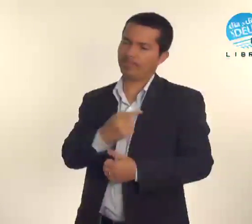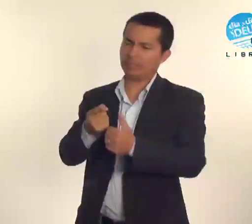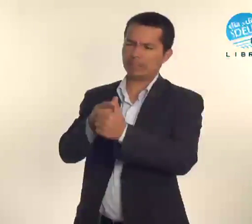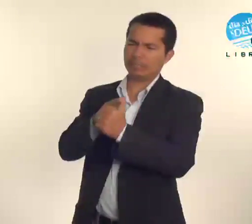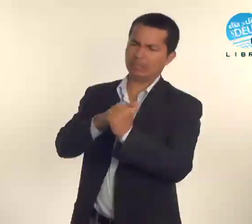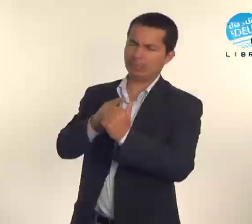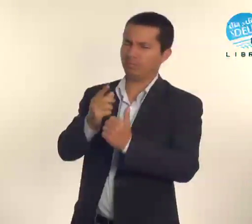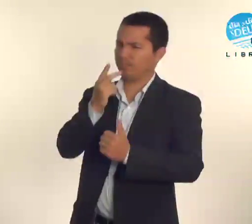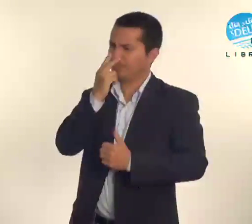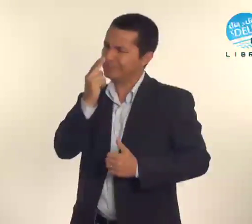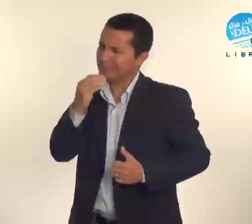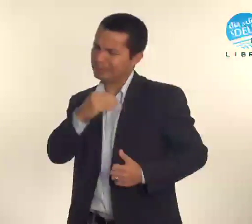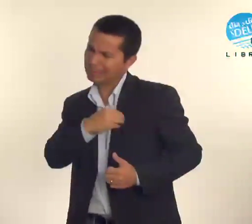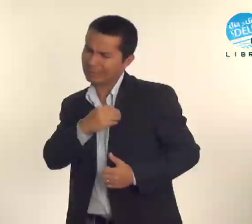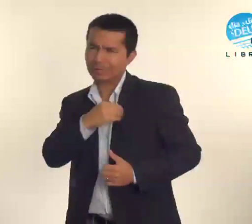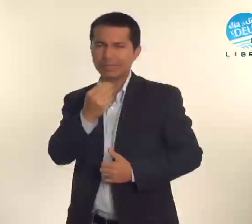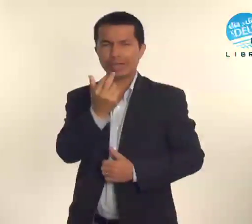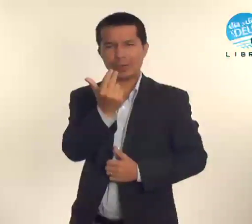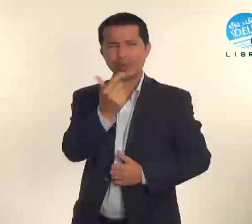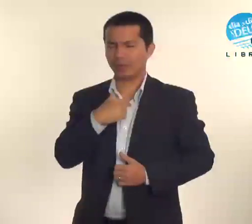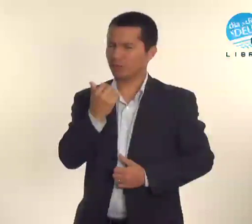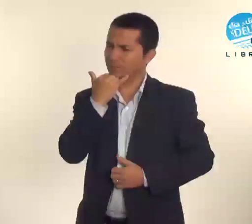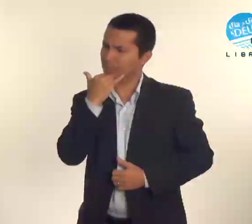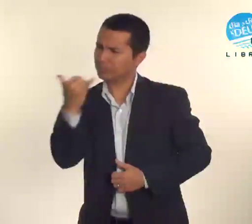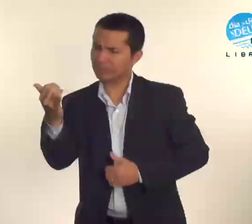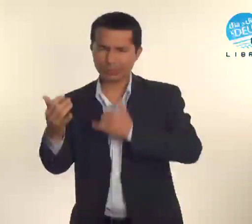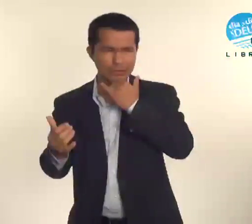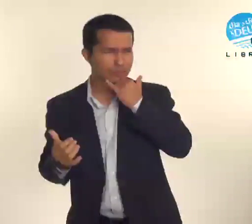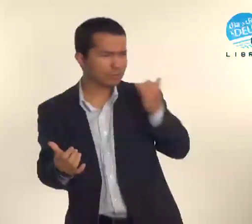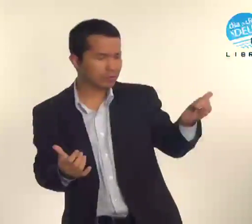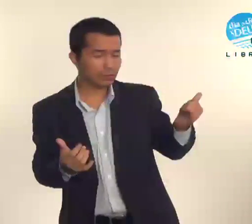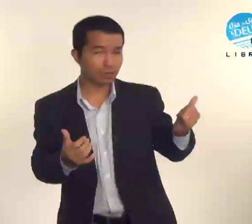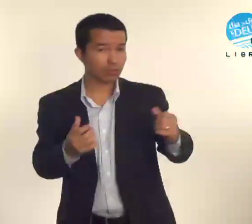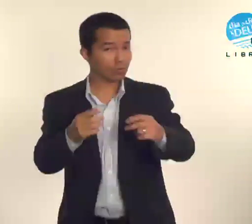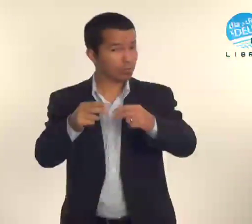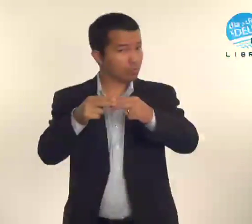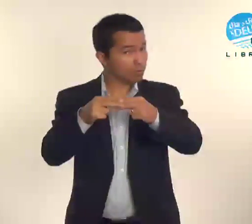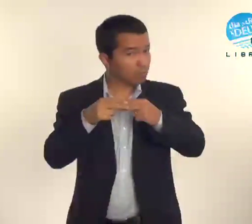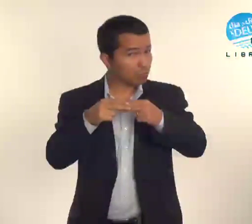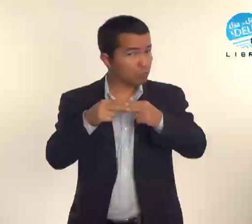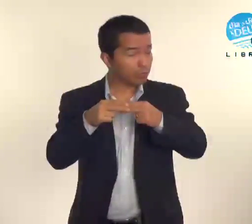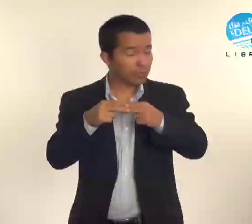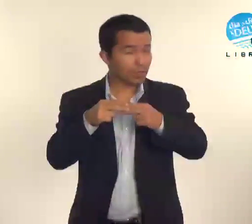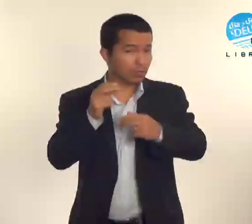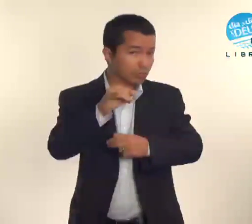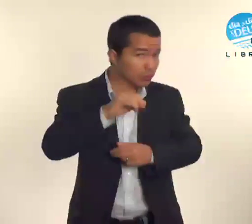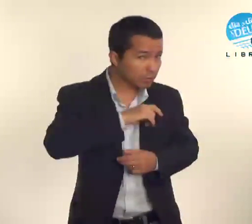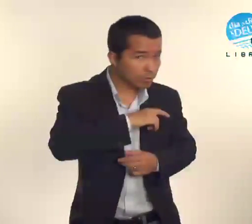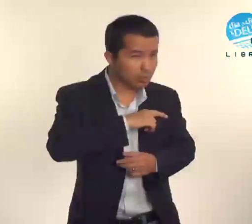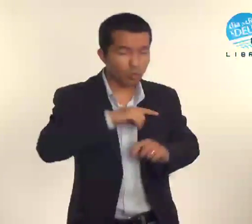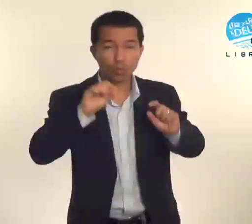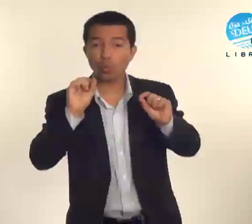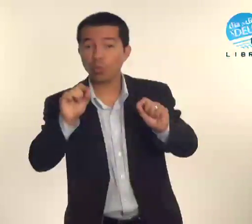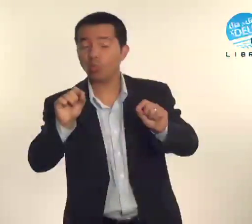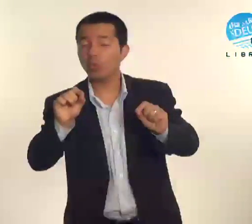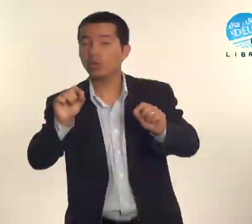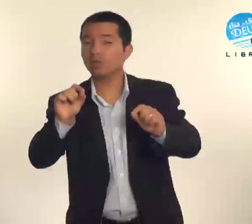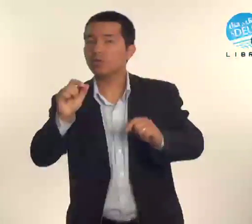devedores. Pois, se perdoarem as ofensas uns dos outros,